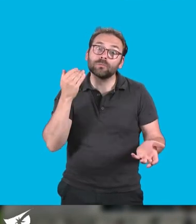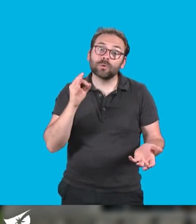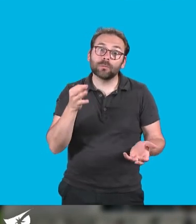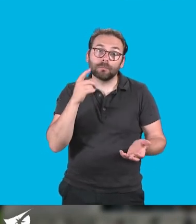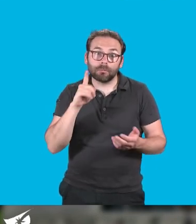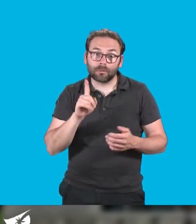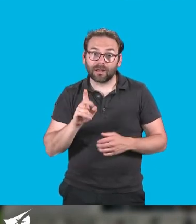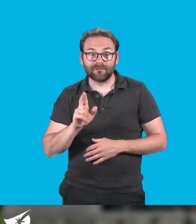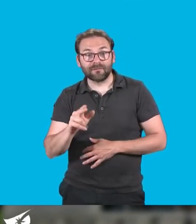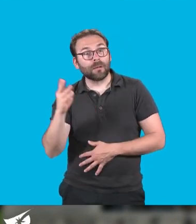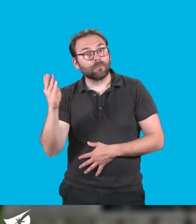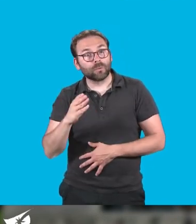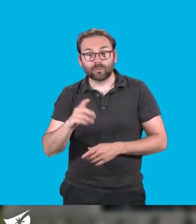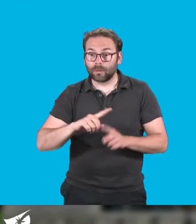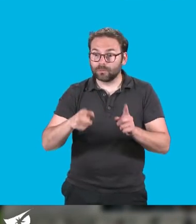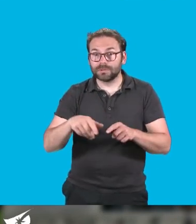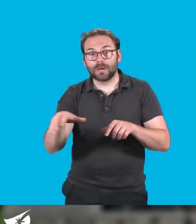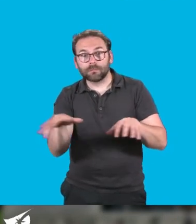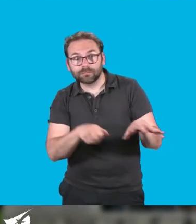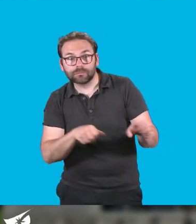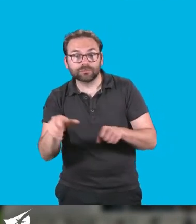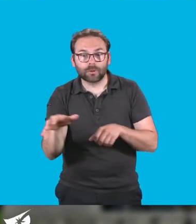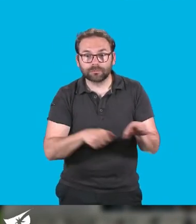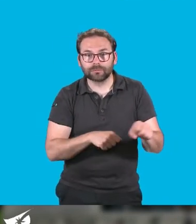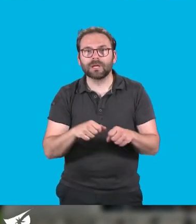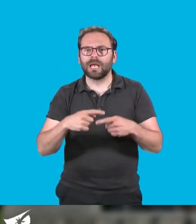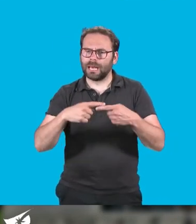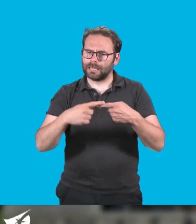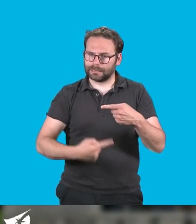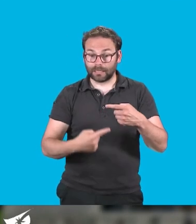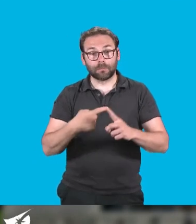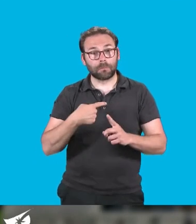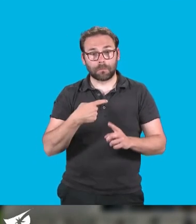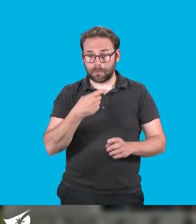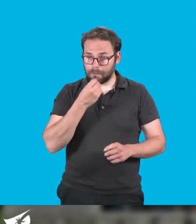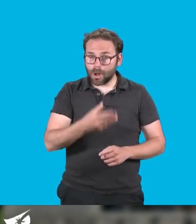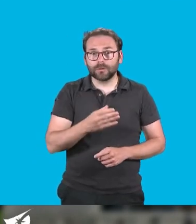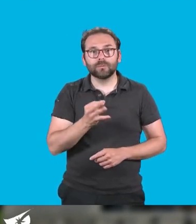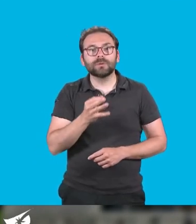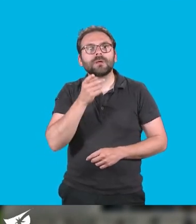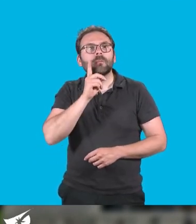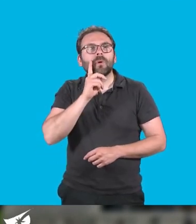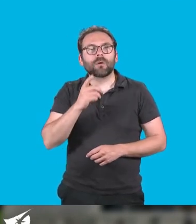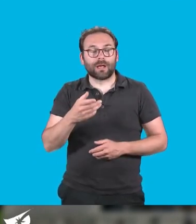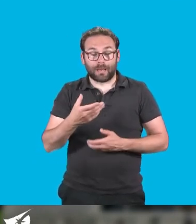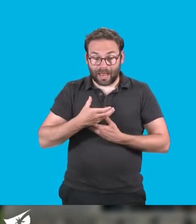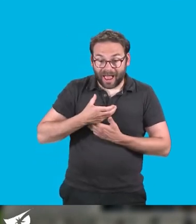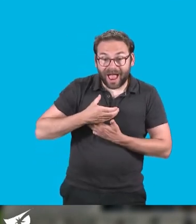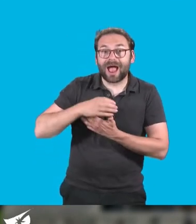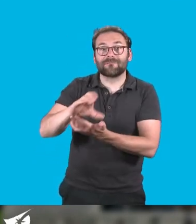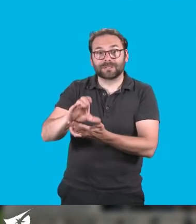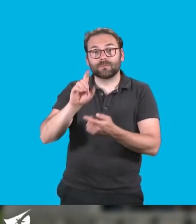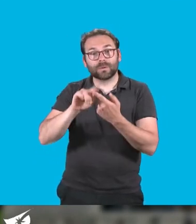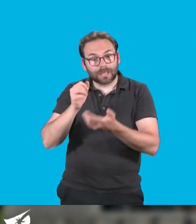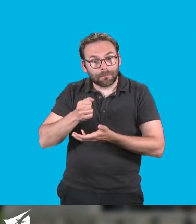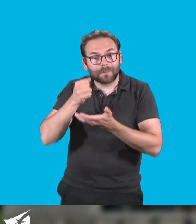mobiliser, bien évidemment, ces budgets, mobiliser de la bonne dette, parce que, évidemment, lorsque l'on investit sur le patrimoine dans le domaine de l'eau et